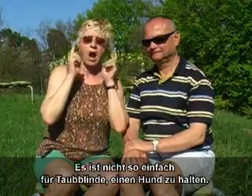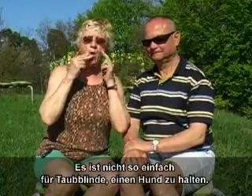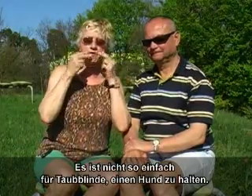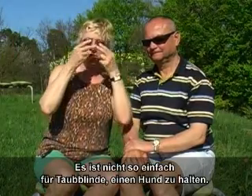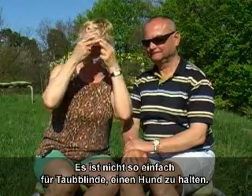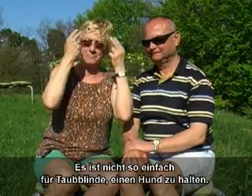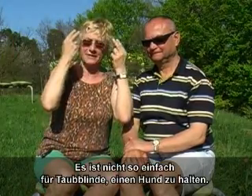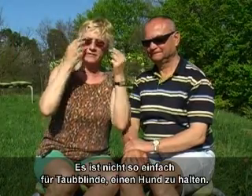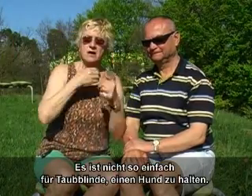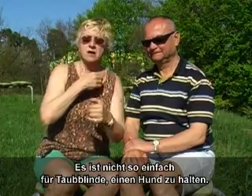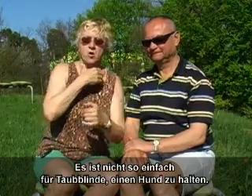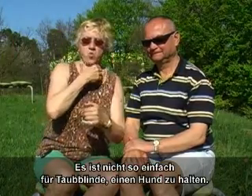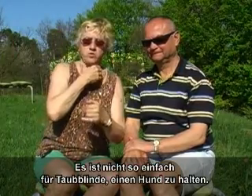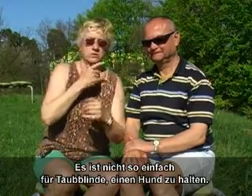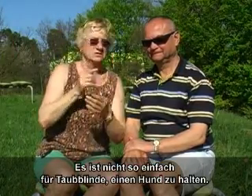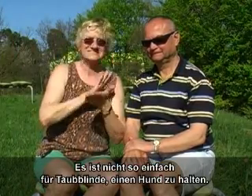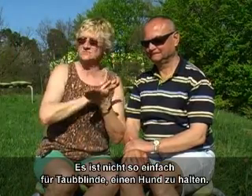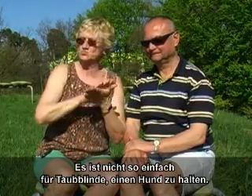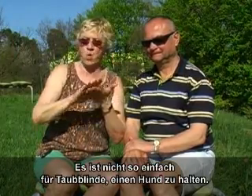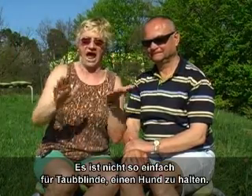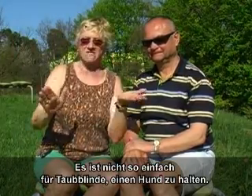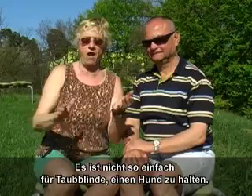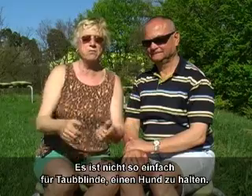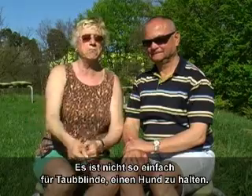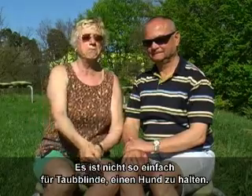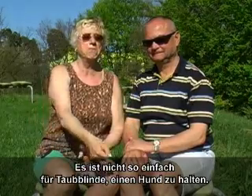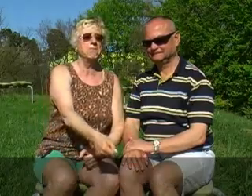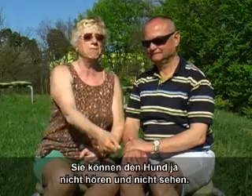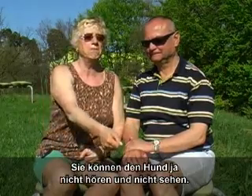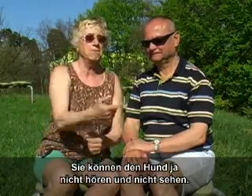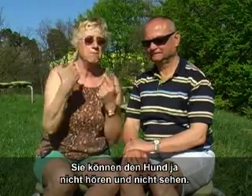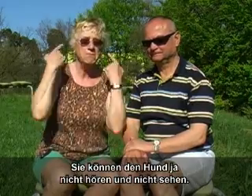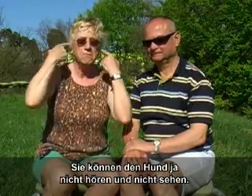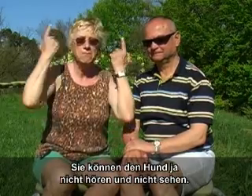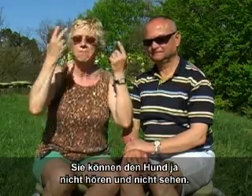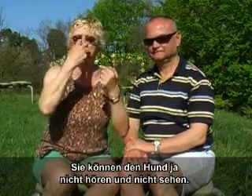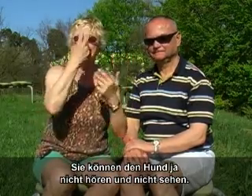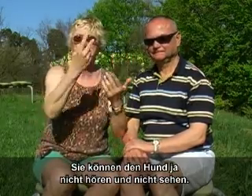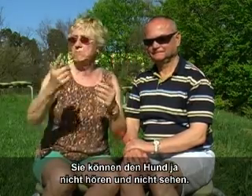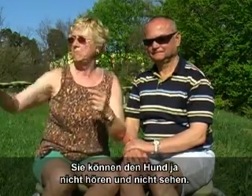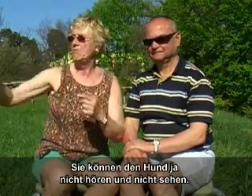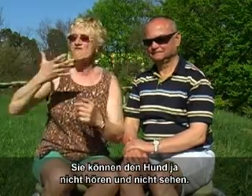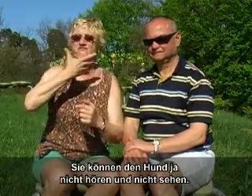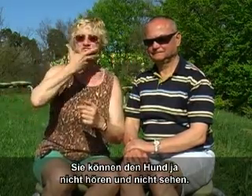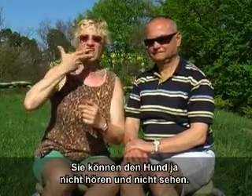Ja, es ist nicht so einfach für Taubblinde, einen Hund zu halten. Sie können den Hund ja nicht hören und auch nicht sehen.